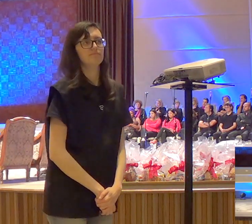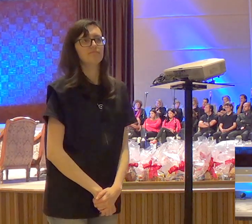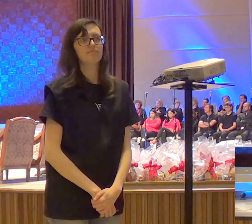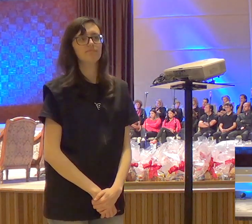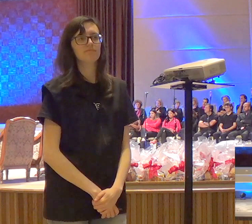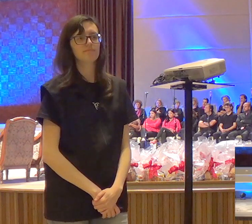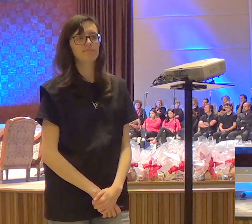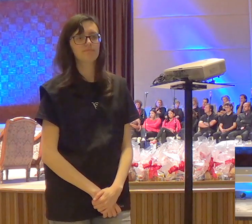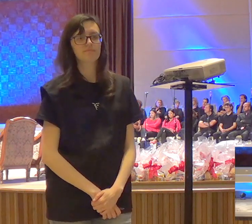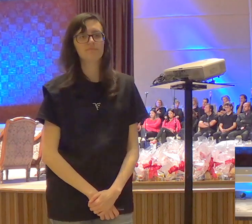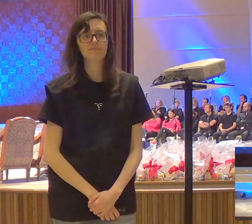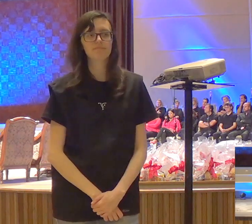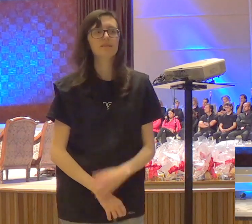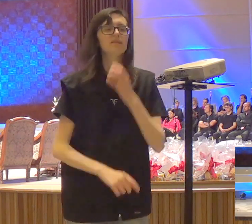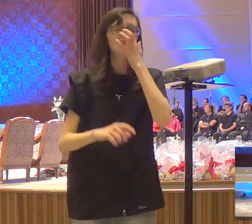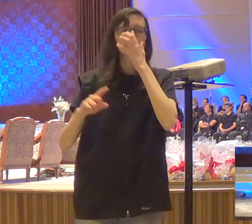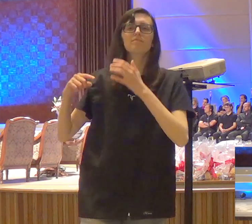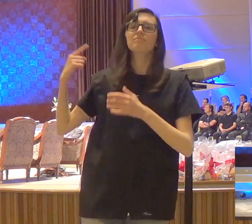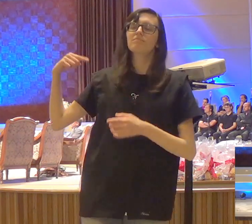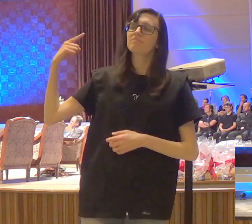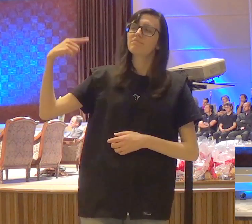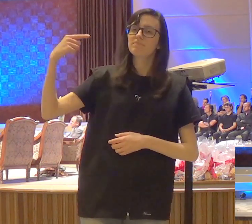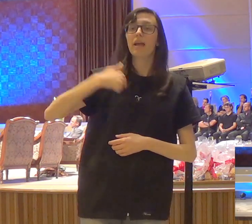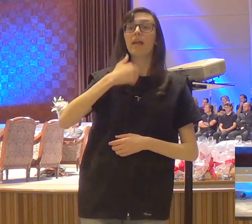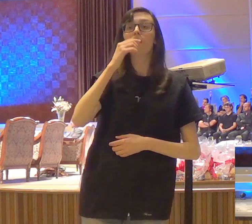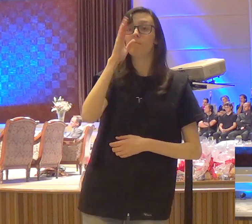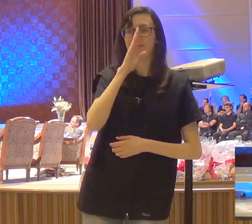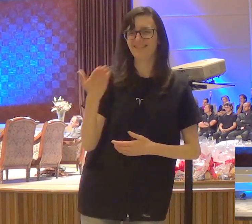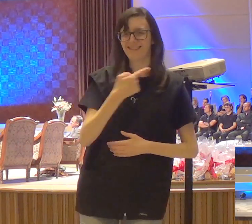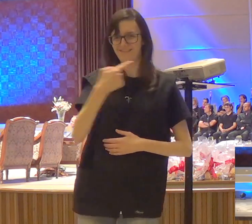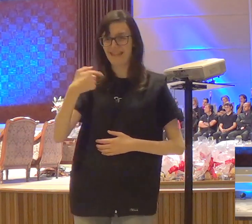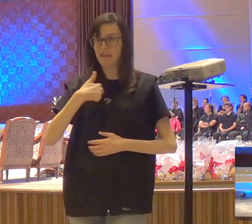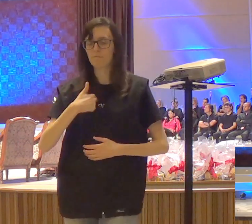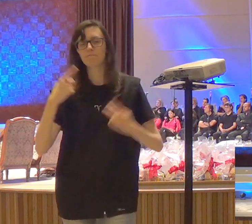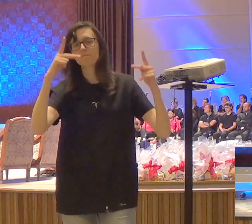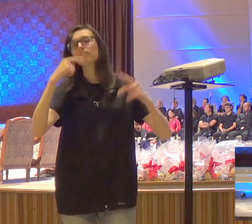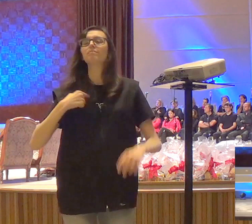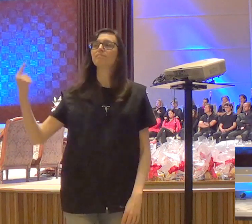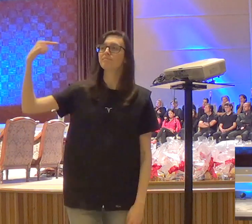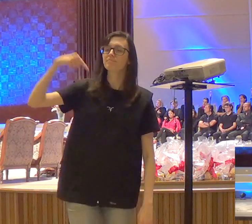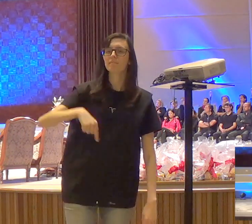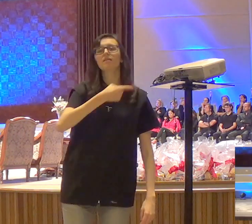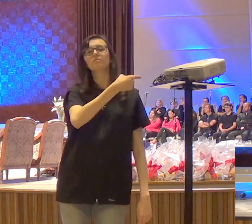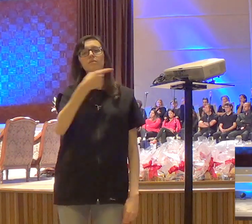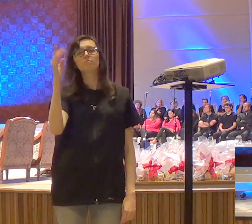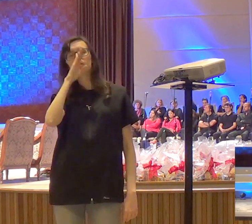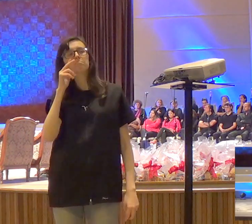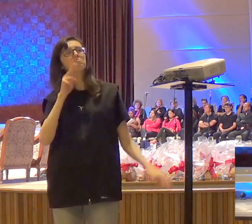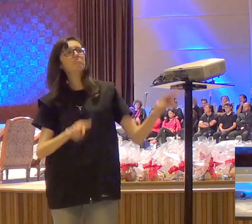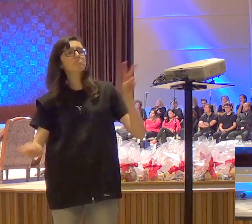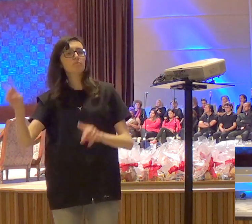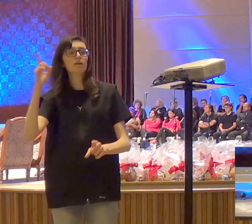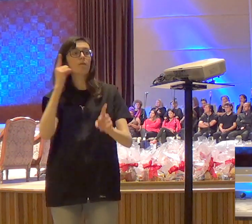Brazilian prisons this week, então depois de passar algum tempo aqui no Brasil essa semana, and meeting some murderers, e